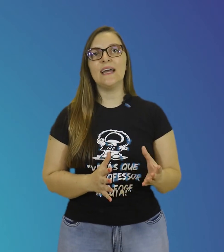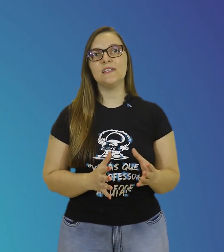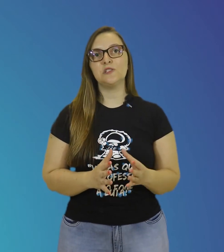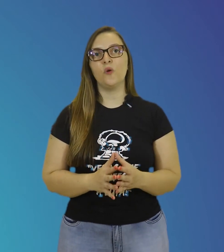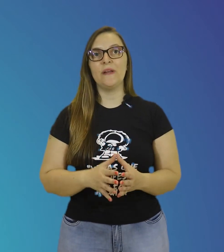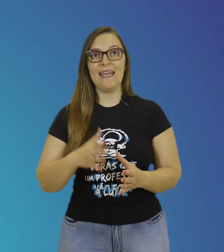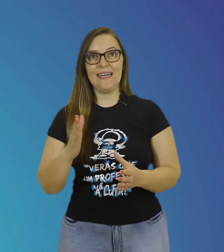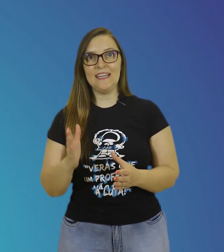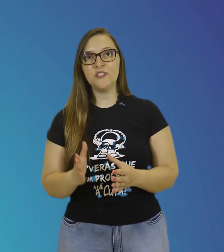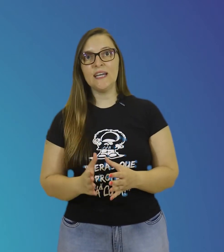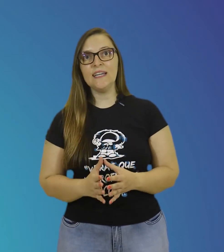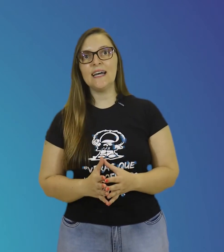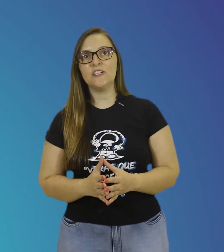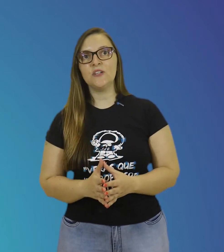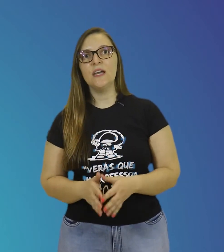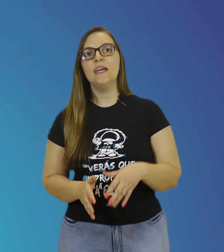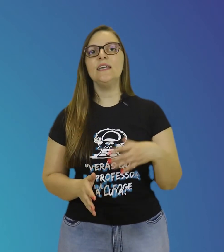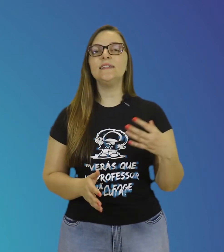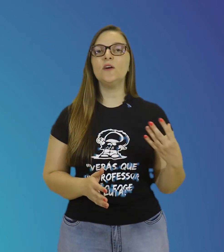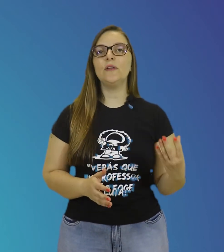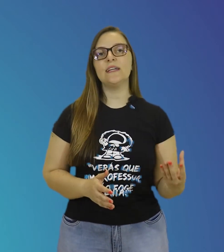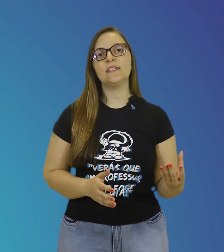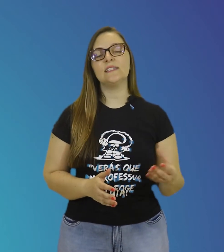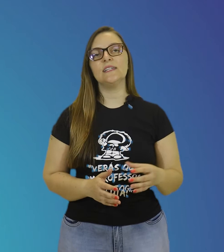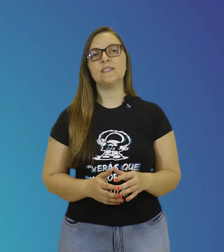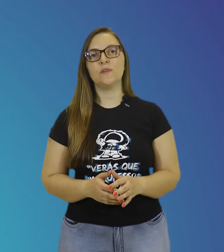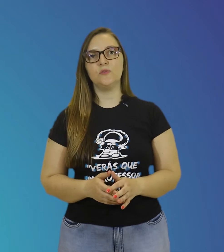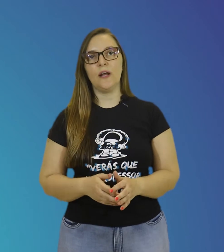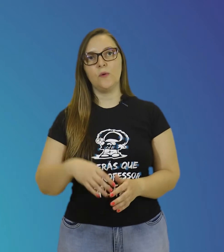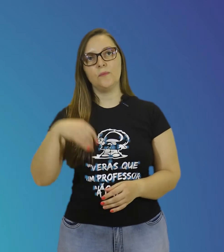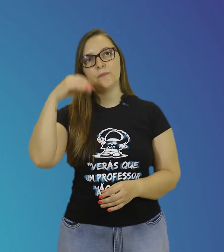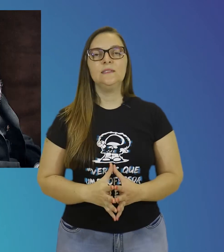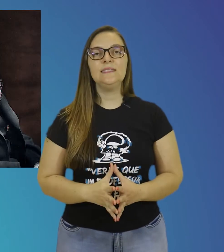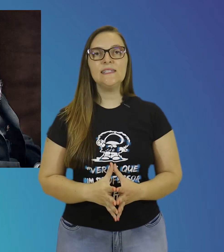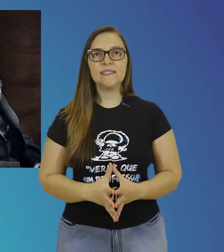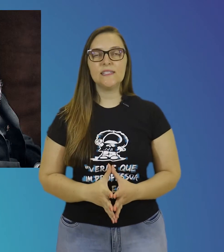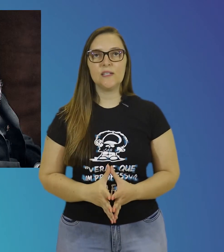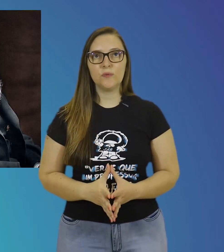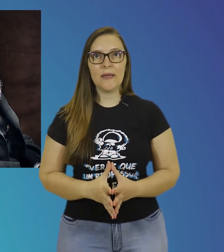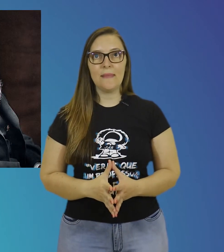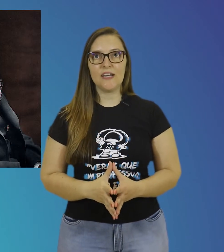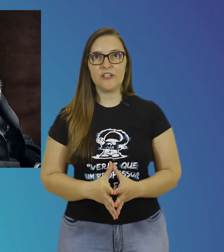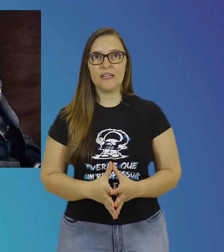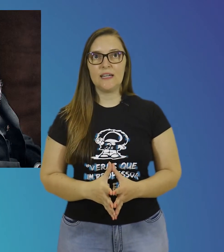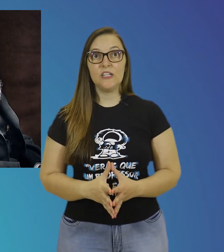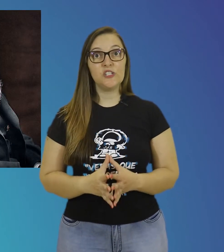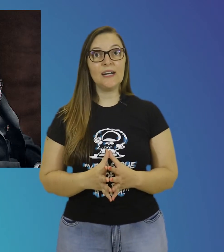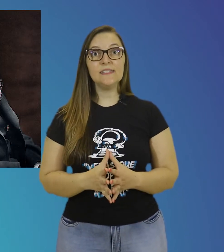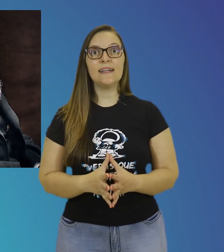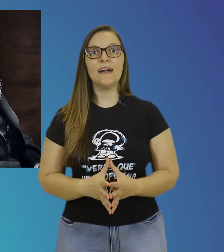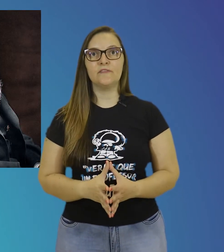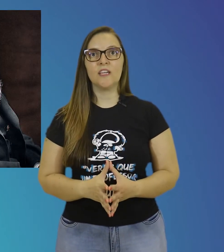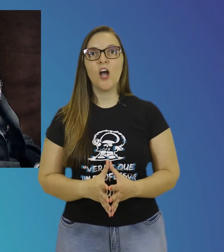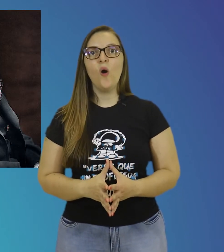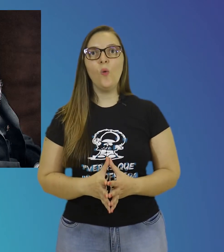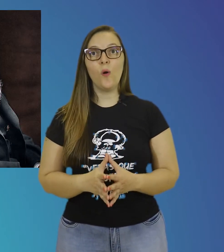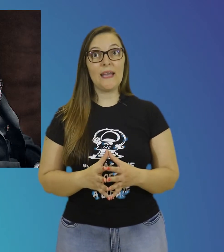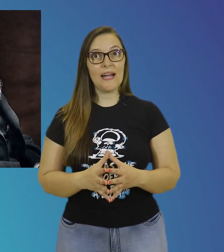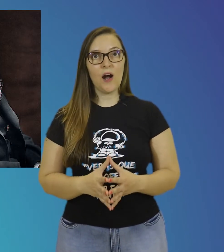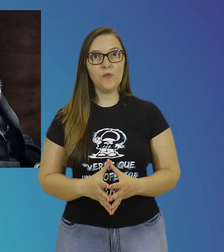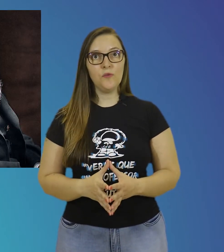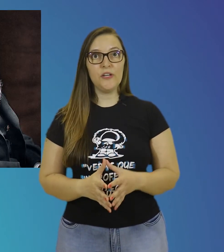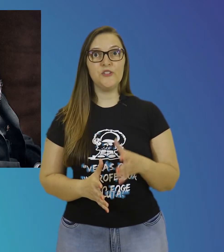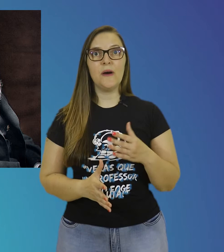fusão das ideias sobre hereditariedade e a teoria da seleção natural. Descrição da imagem Charles Darwin,